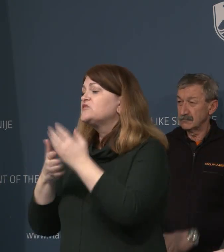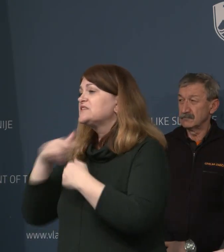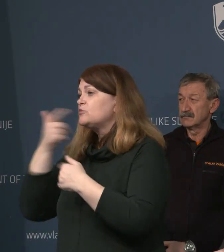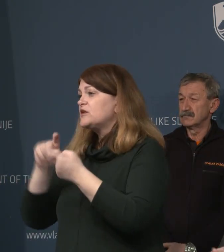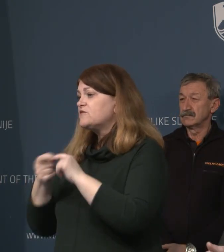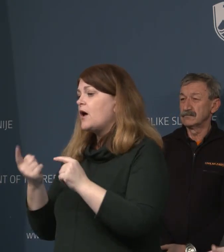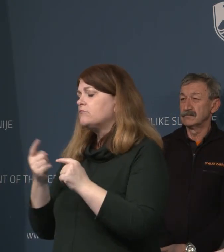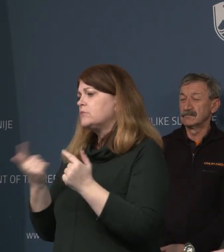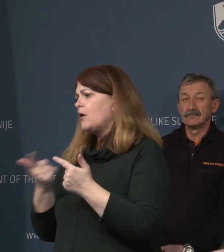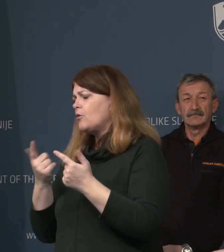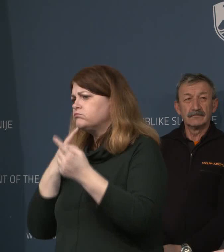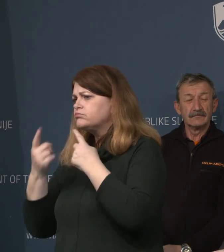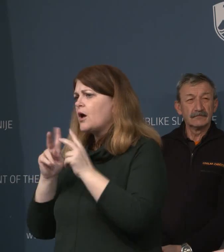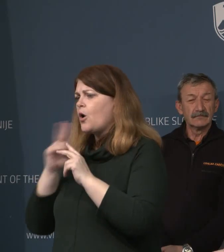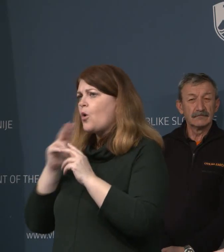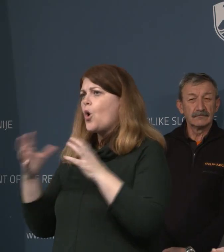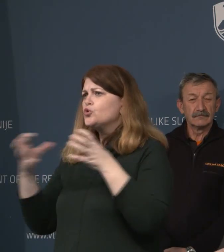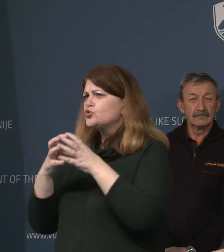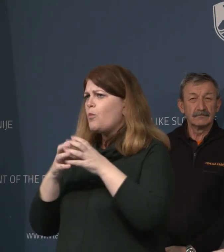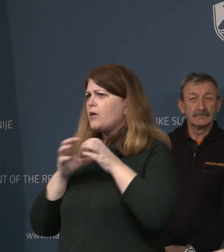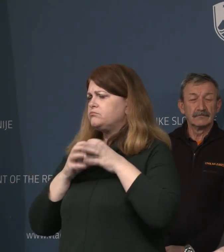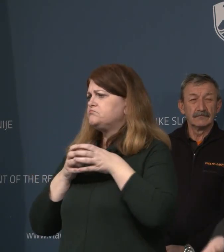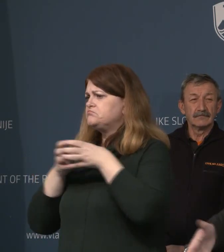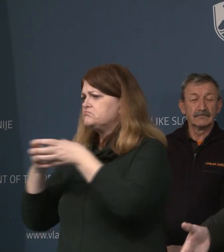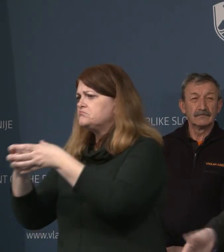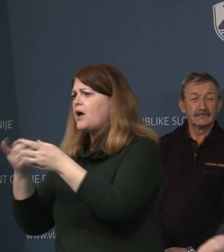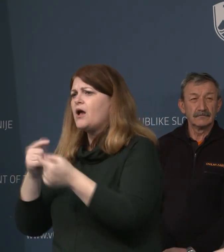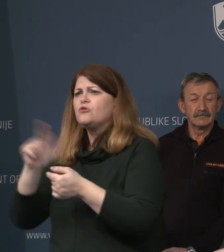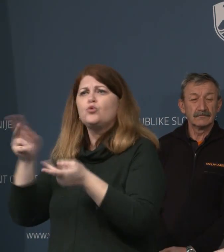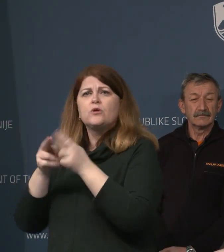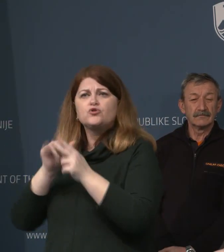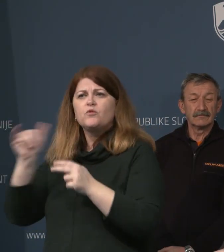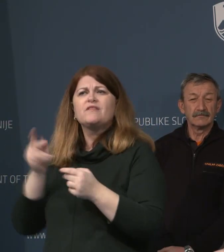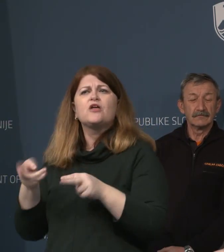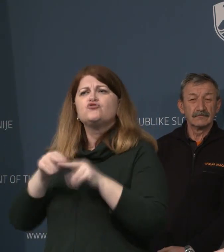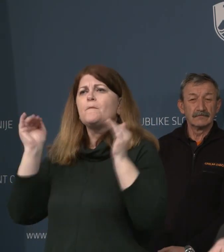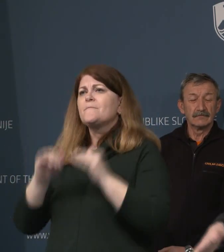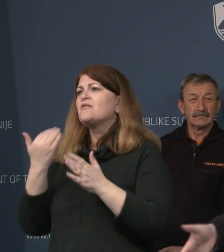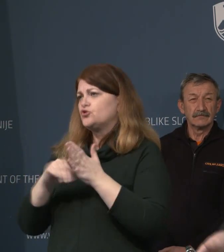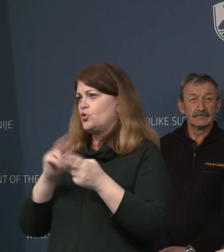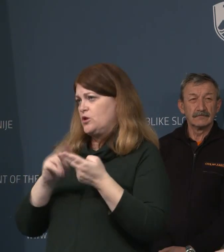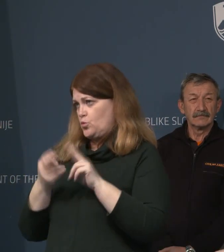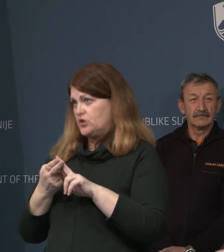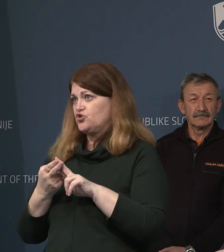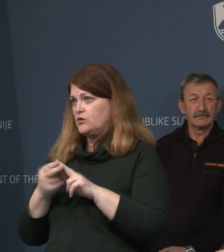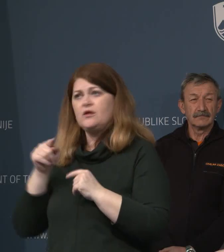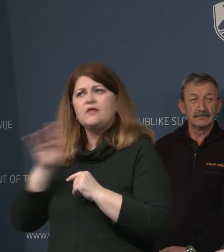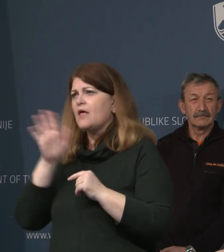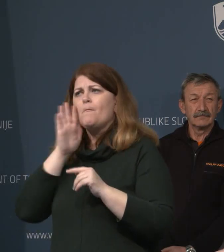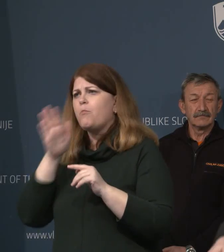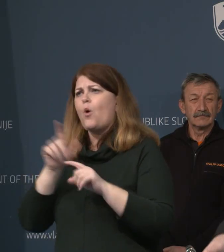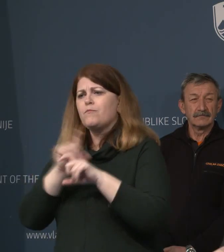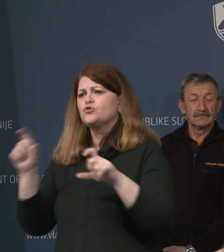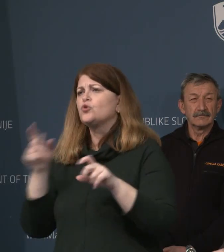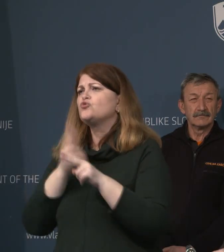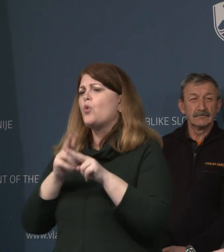ali konvoj ali nek drug način potovanja, da v bistvu na bom rekel, čim manj škodljiv način, ki ne bo povzročil kakšne